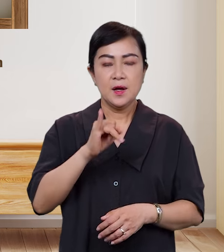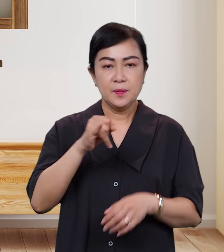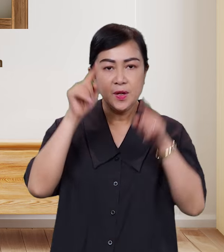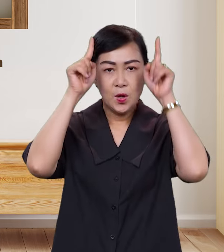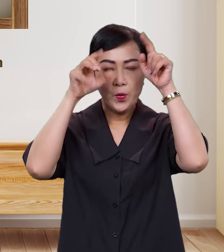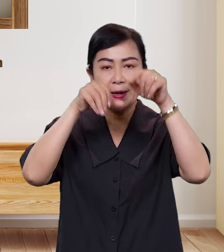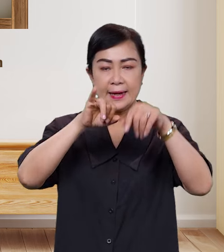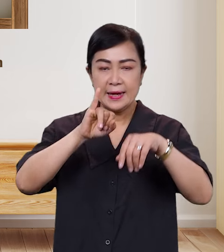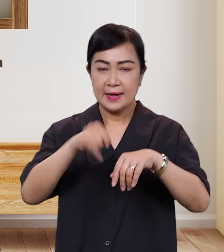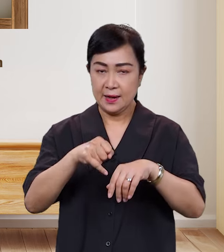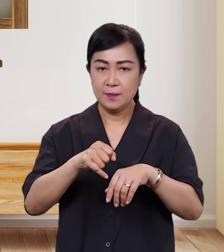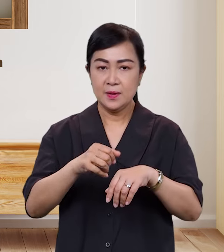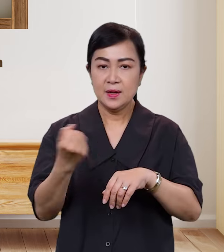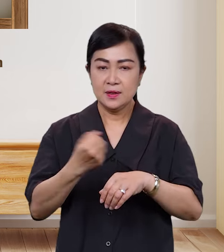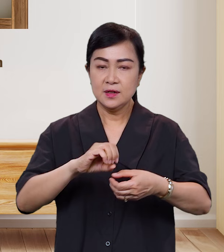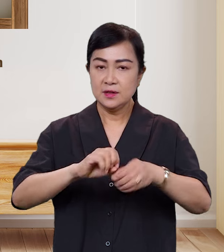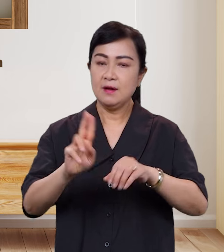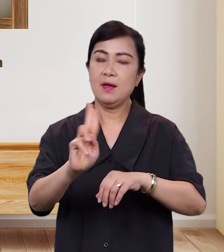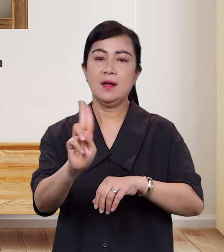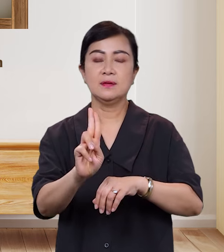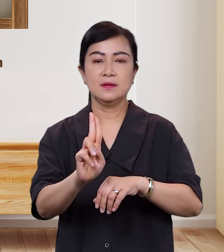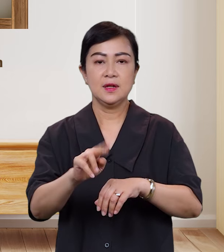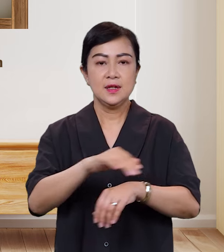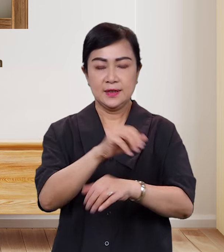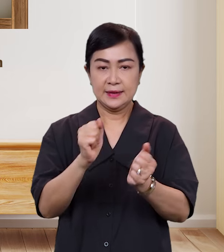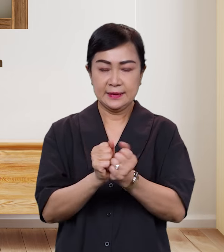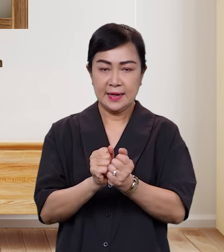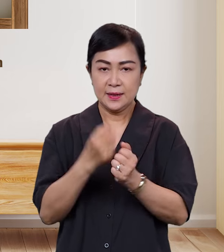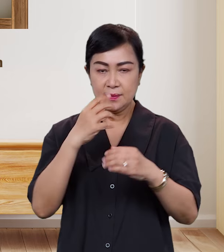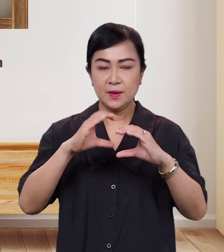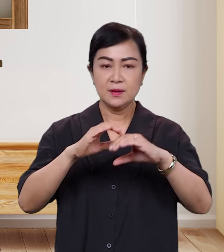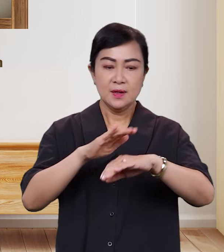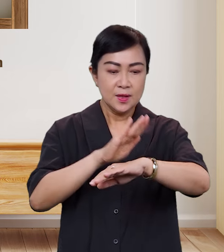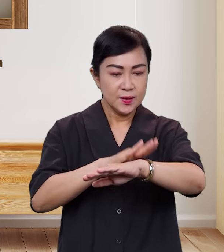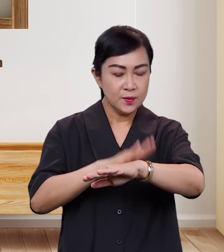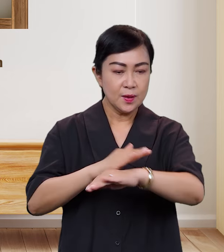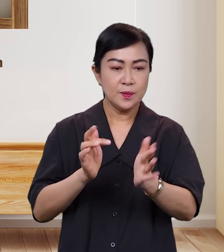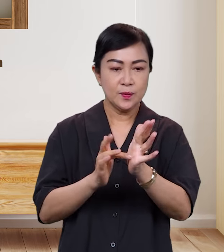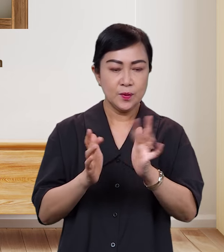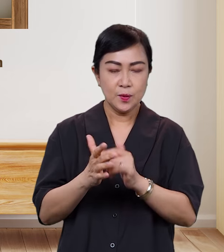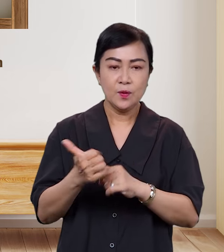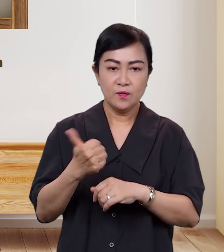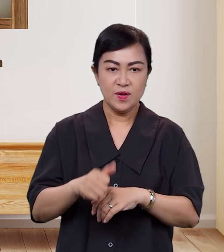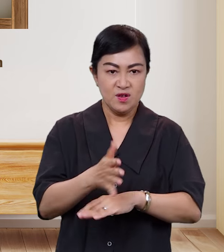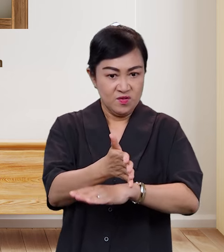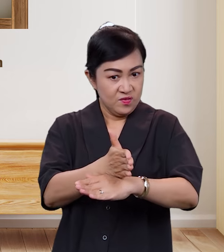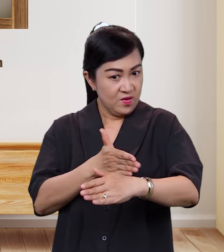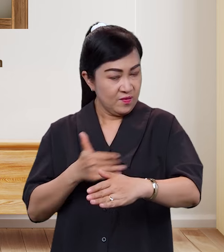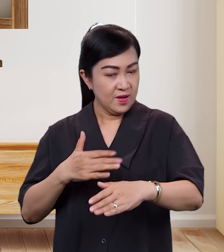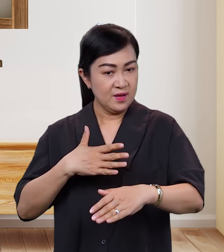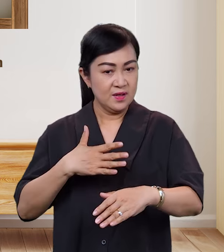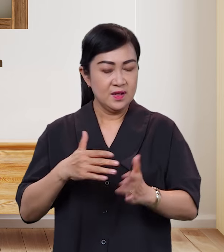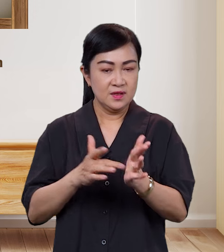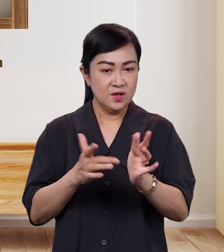kẻ bị các thần ô uế quấy nhiễu cũng được chữa lành. Tất cả đám đông tìm cách sờ vào người vì có một năng lực